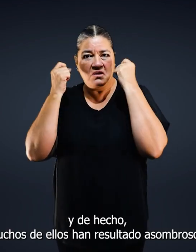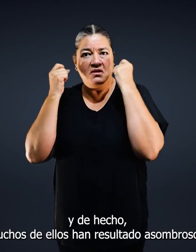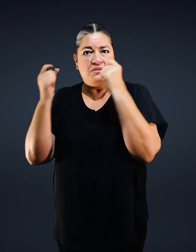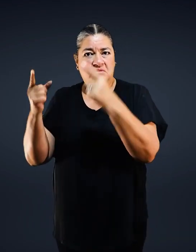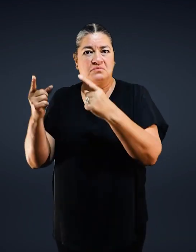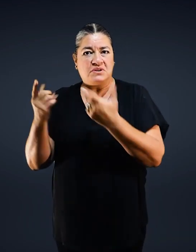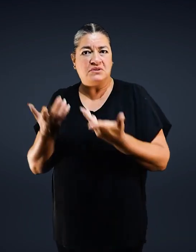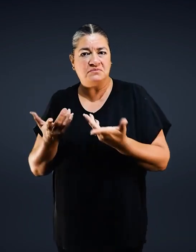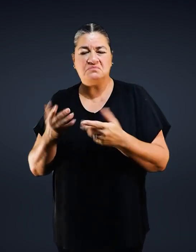asombrosos.